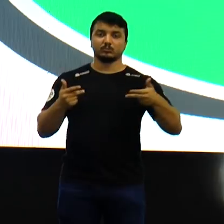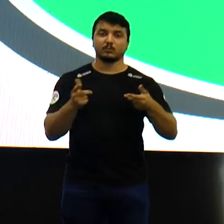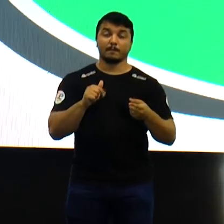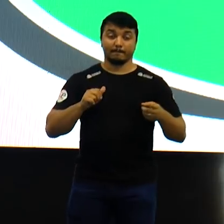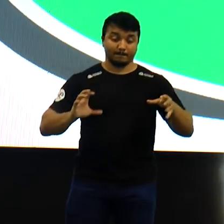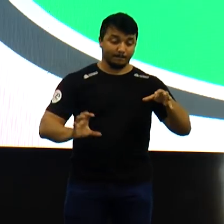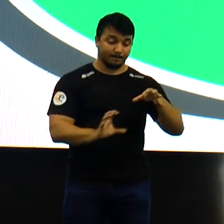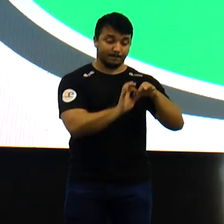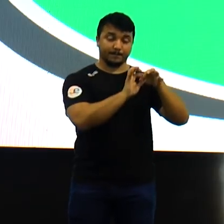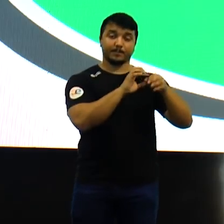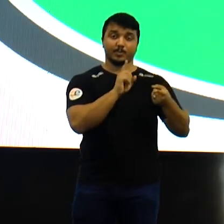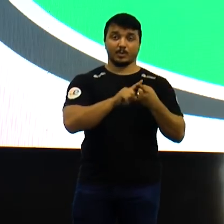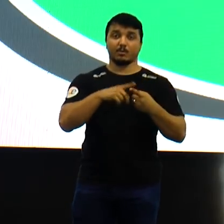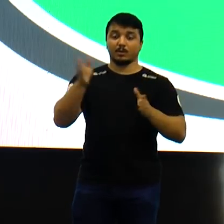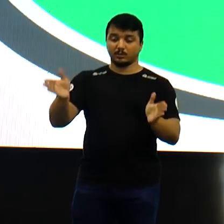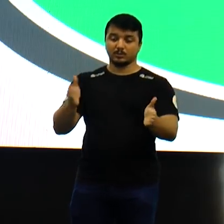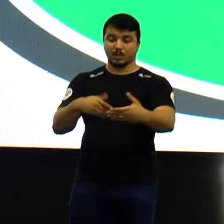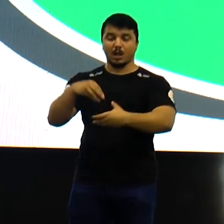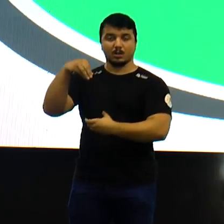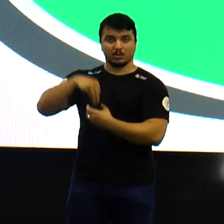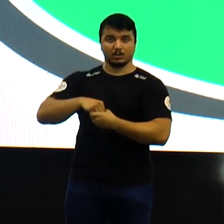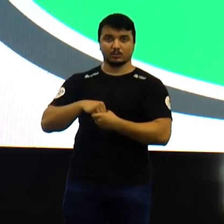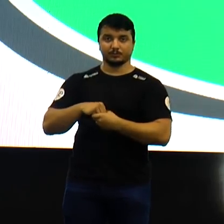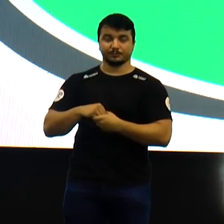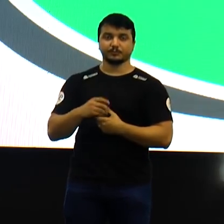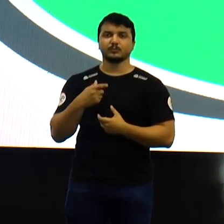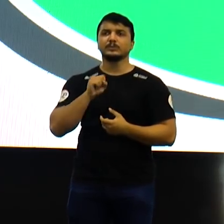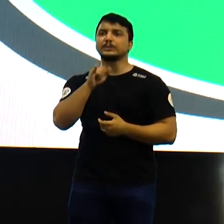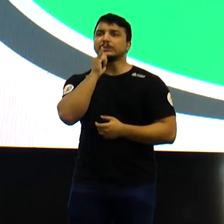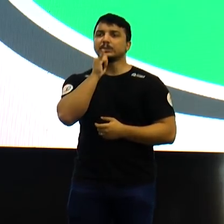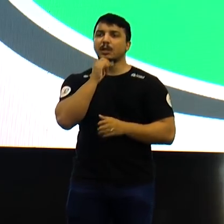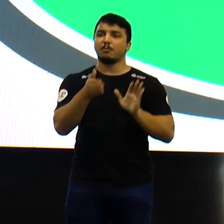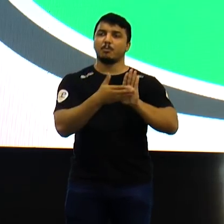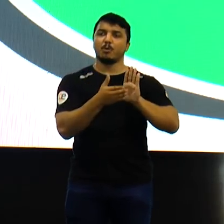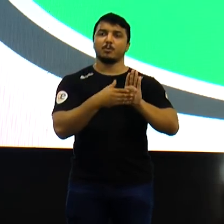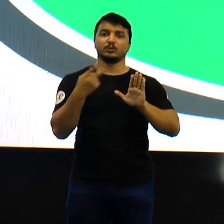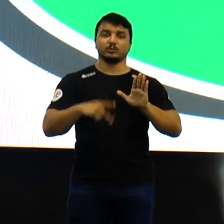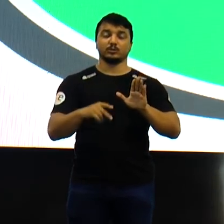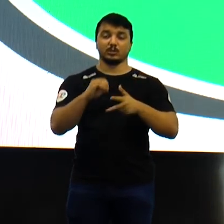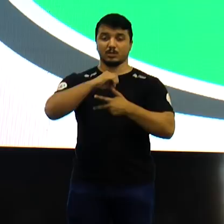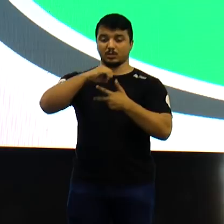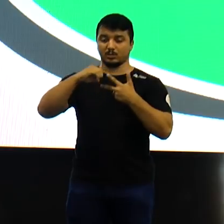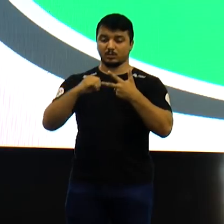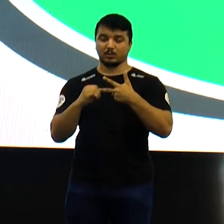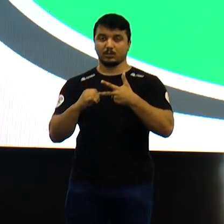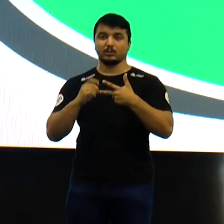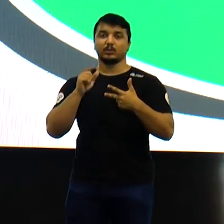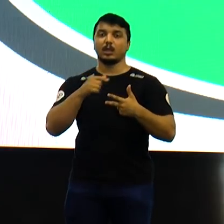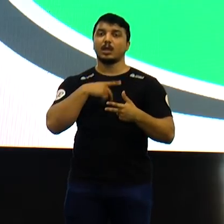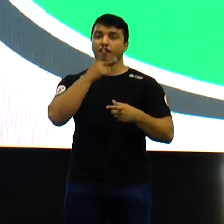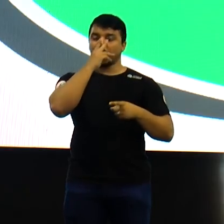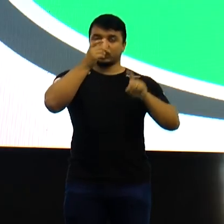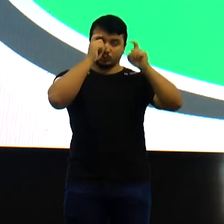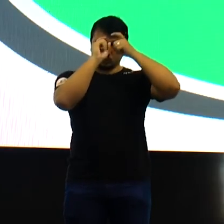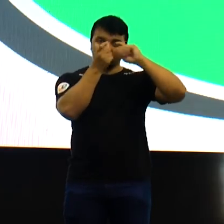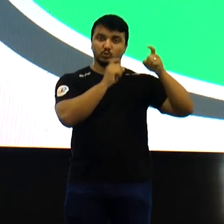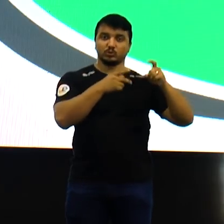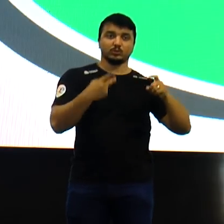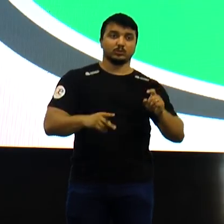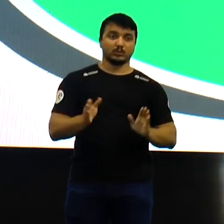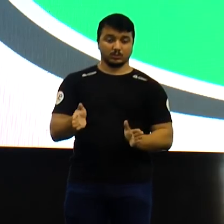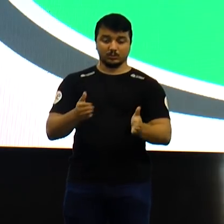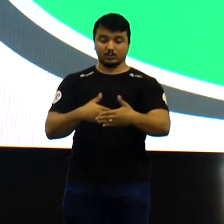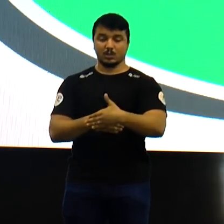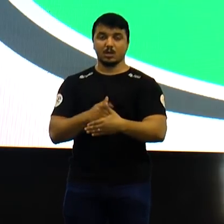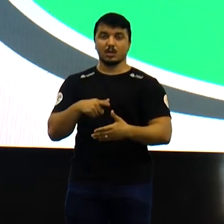gente discutir em sala de aula. Se a proposta do Enem, certo, é discutir em sala de aula